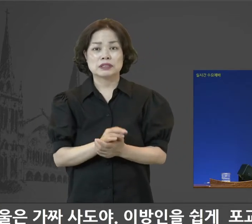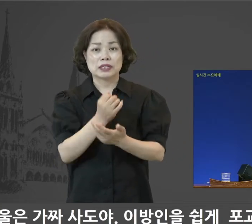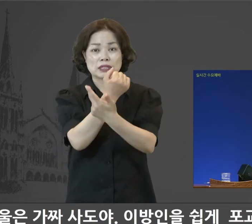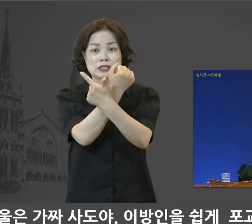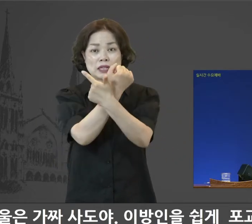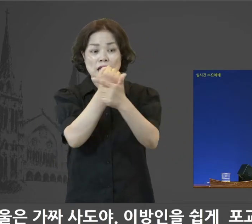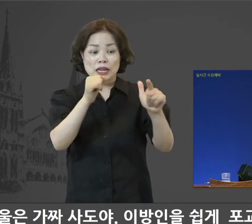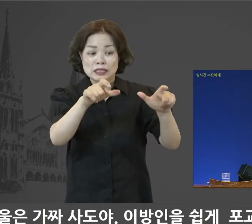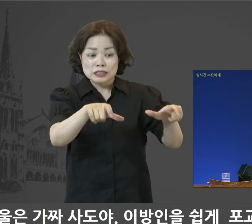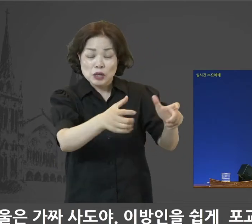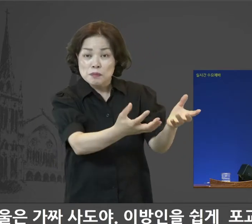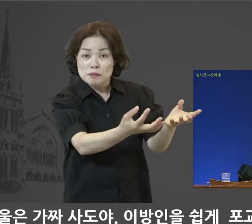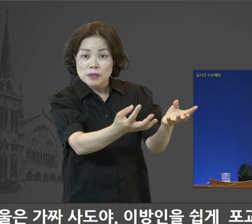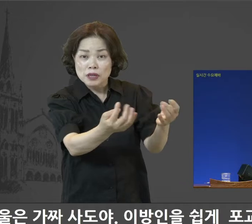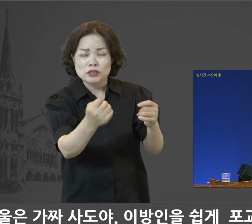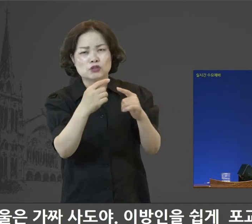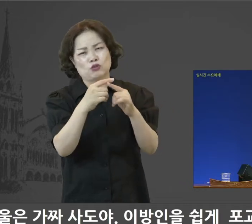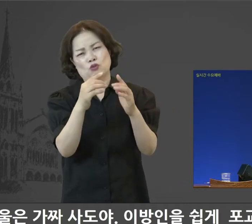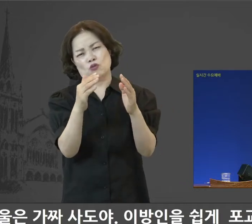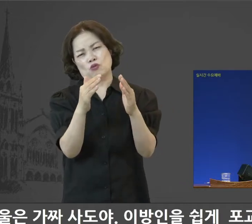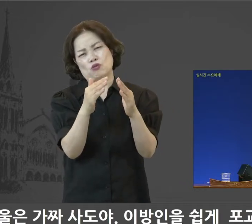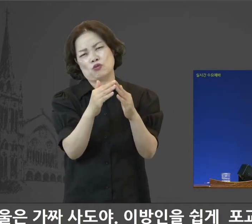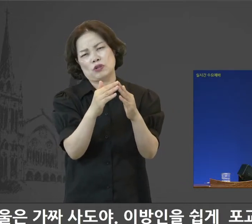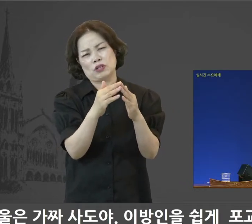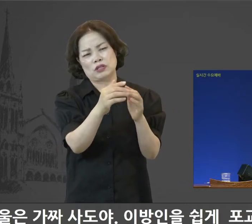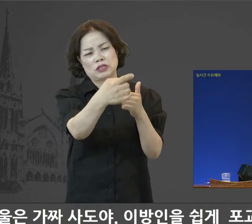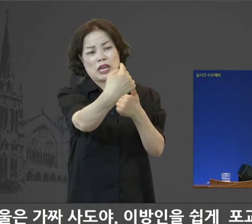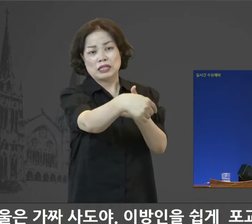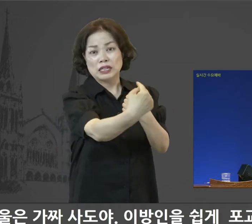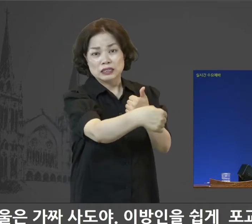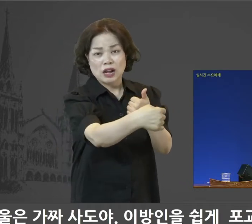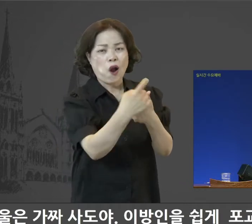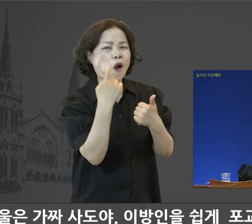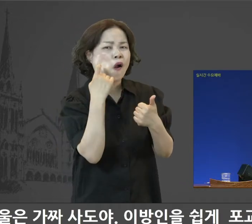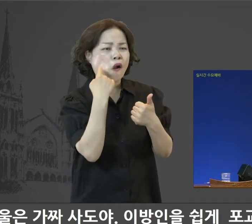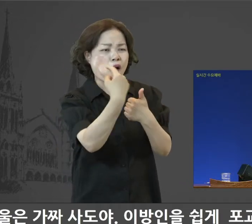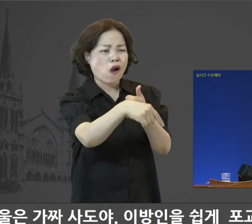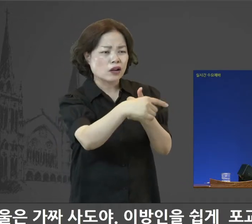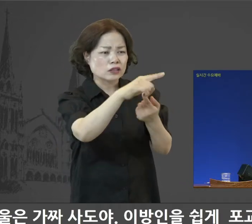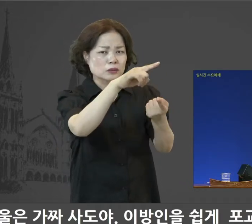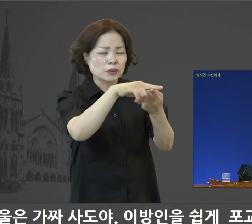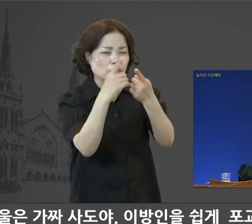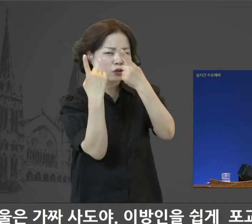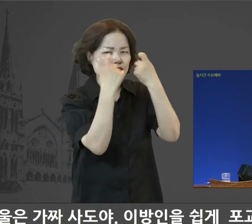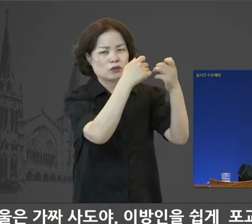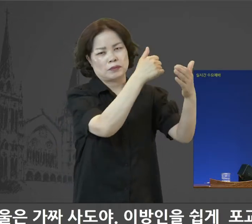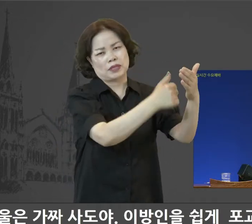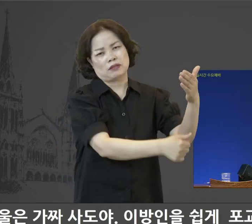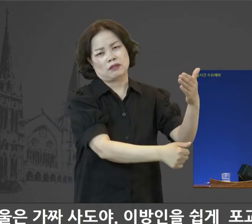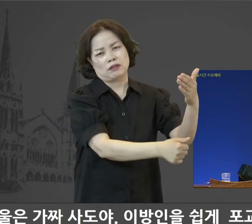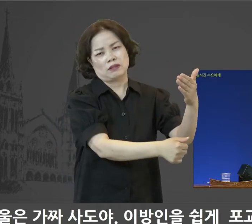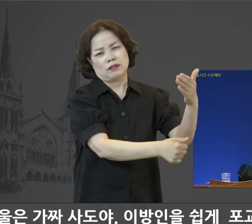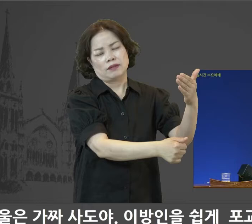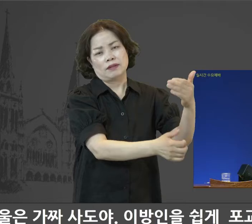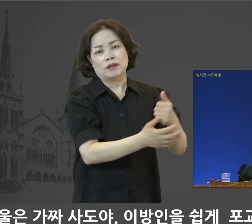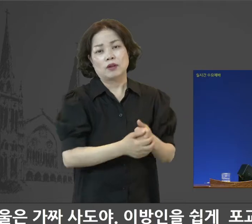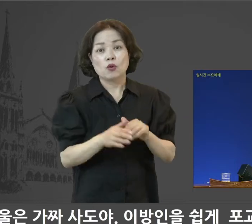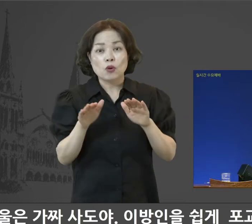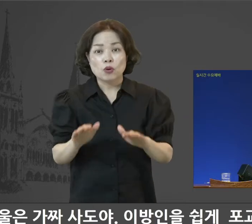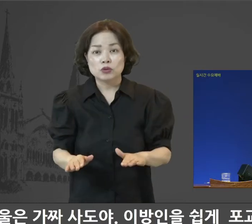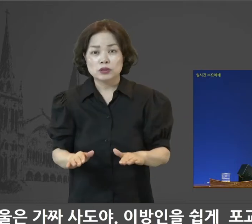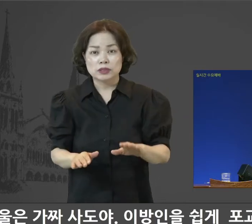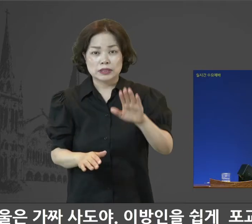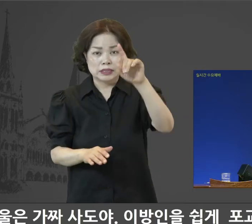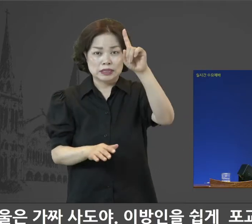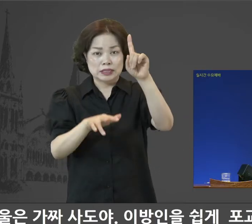갈라디아 지역의 많은 교회들이 그들의 가르침을 그대로 받고 유혹되었습니다. 그래서 오늘 본문